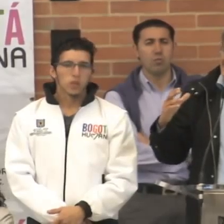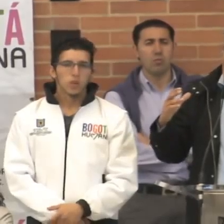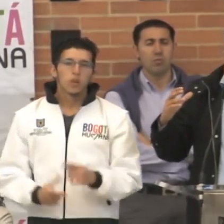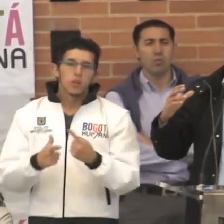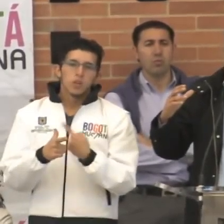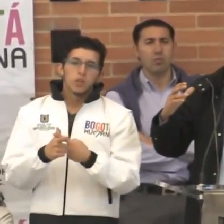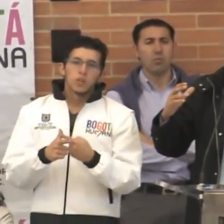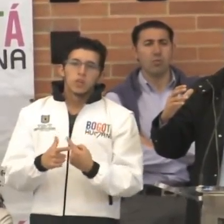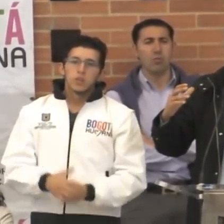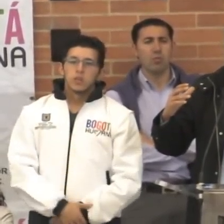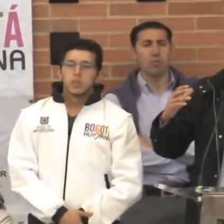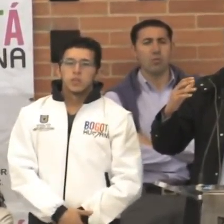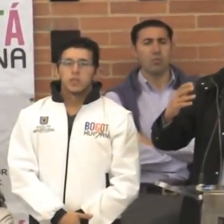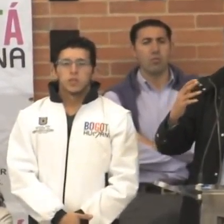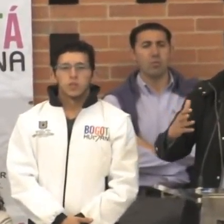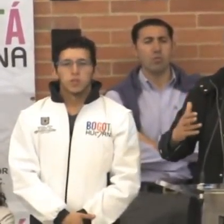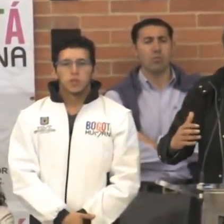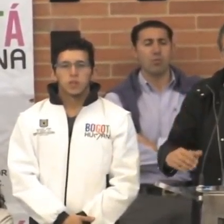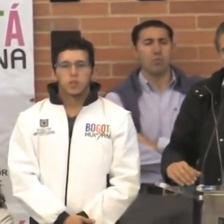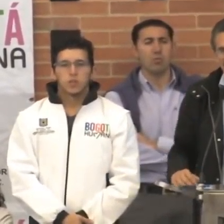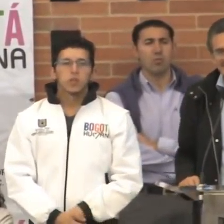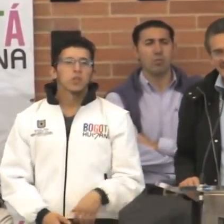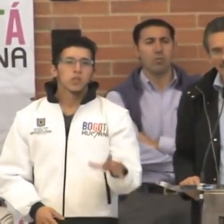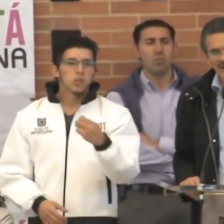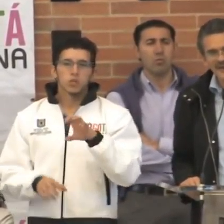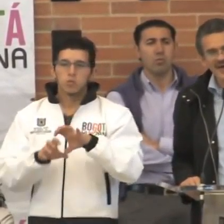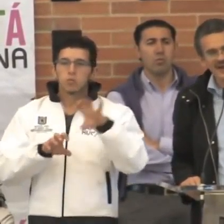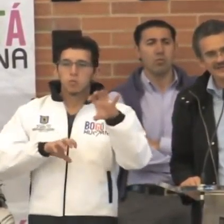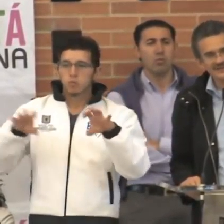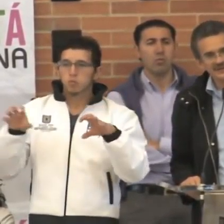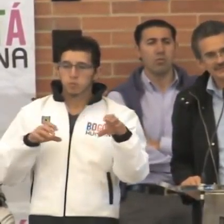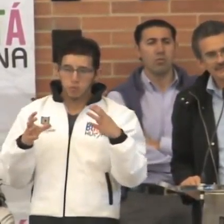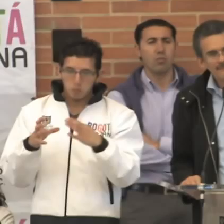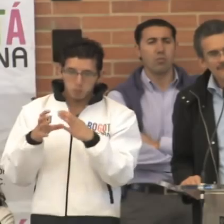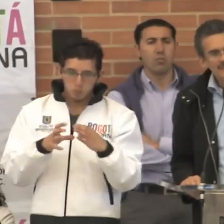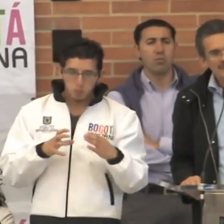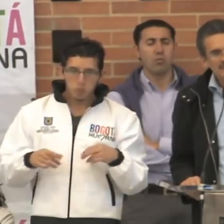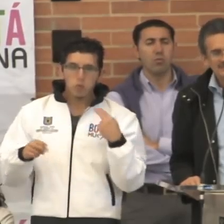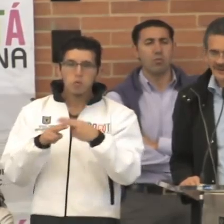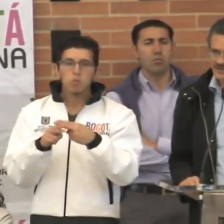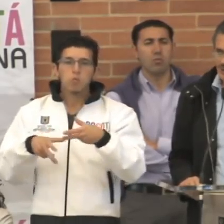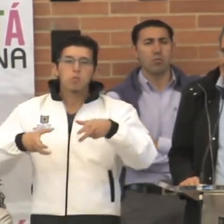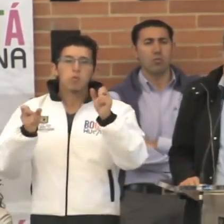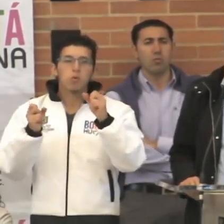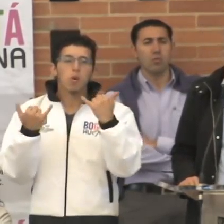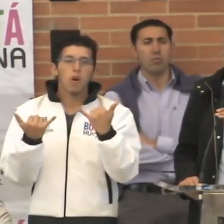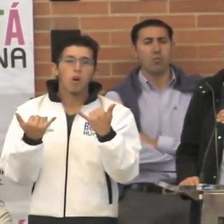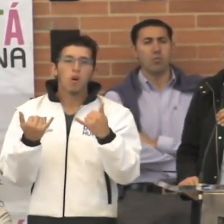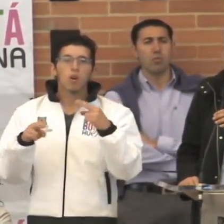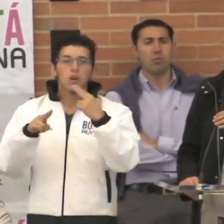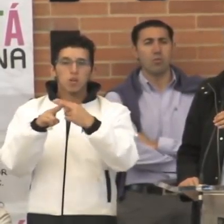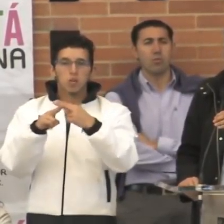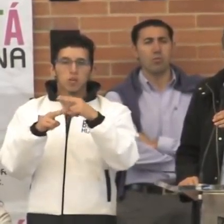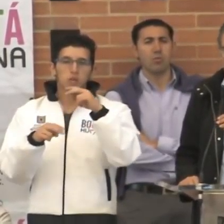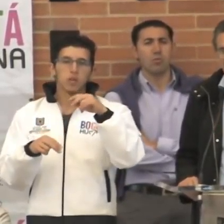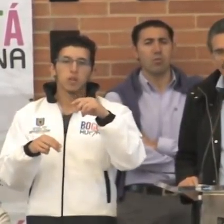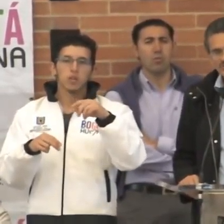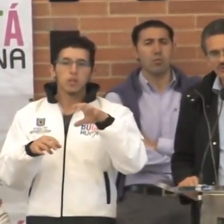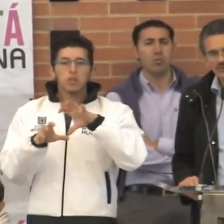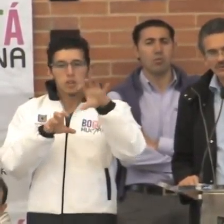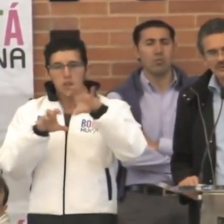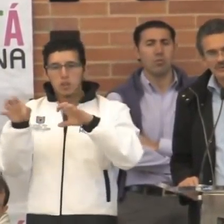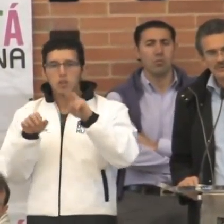Entonces, estos territorios que se llamarán en adelante territorios de vida y paz de acuerdo al plan